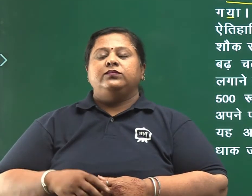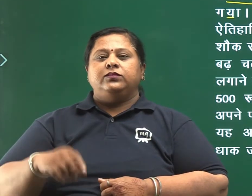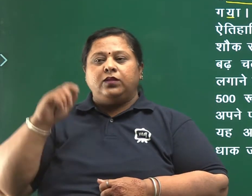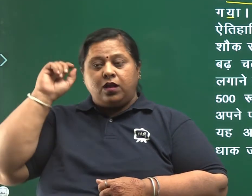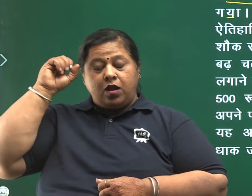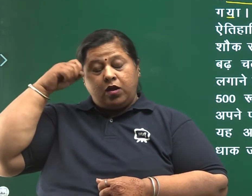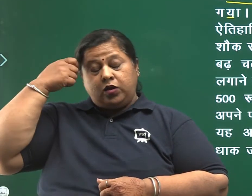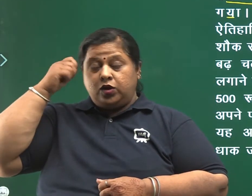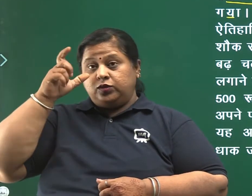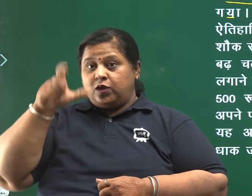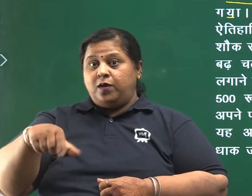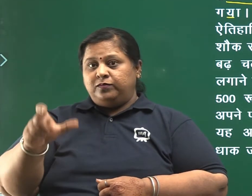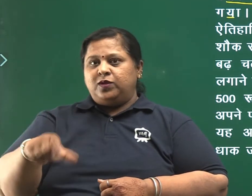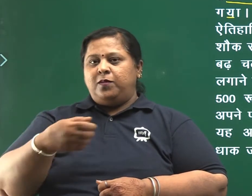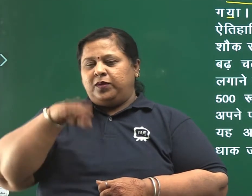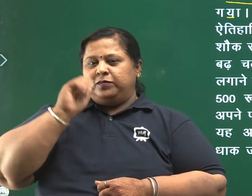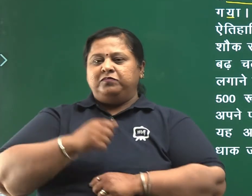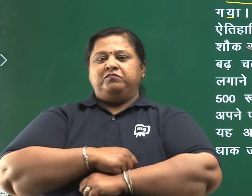अंग्रेज साहब भी